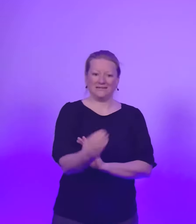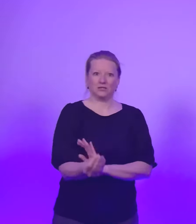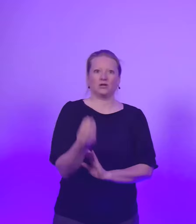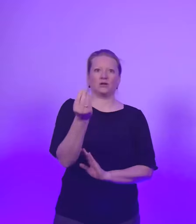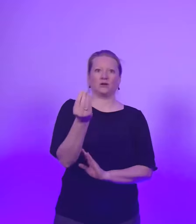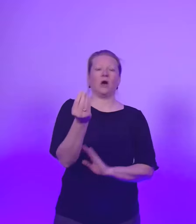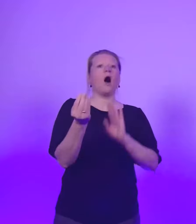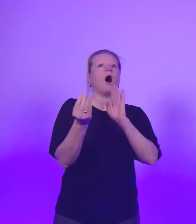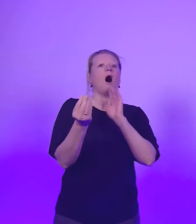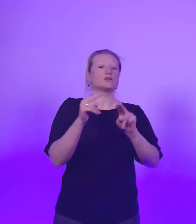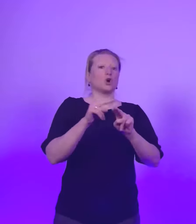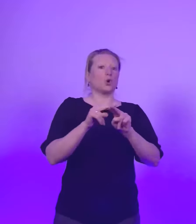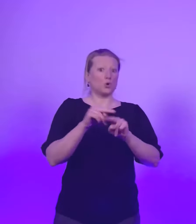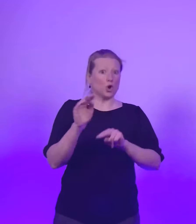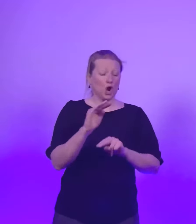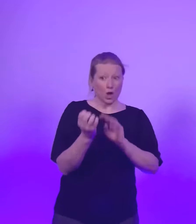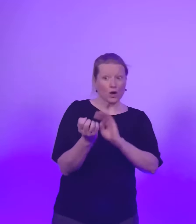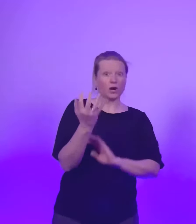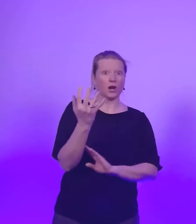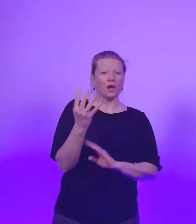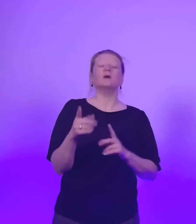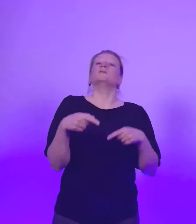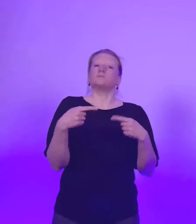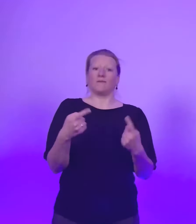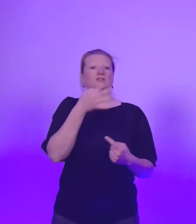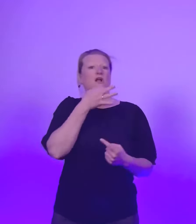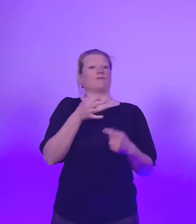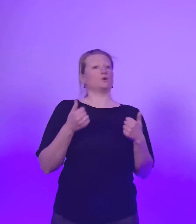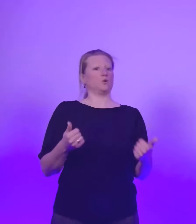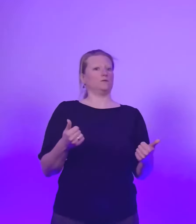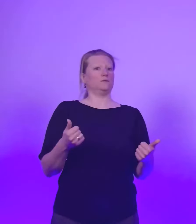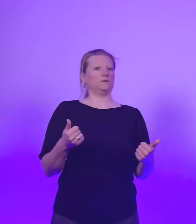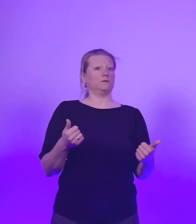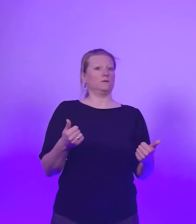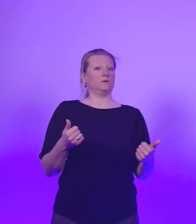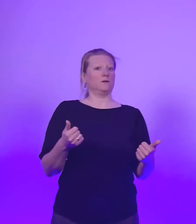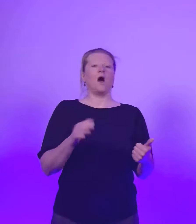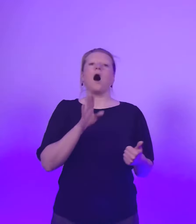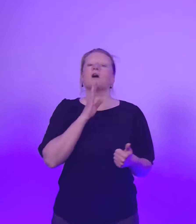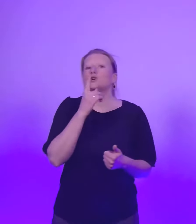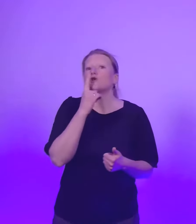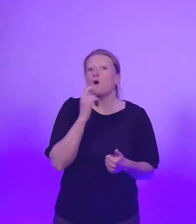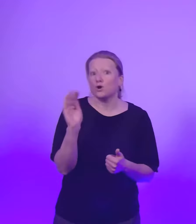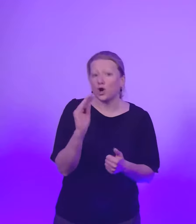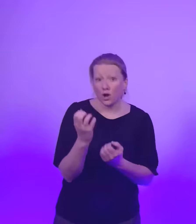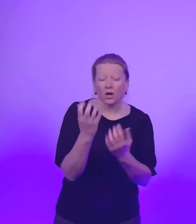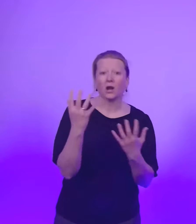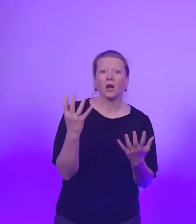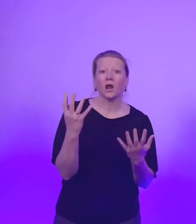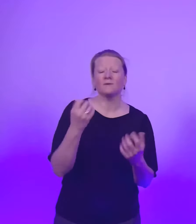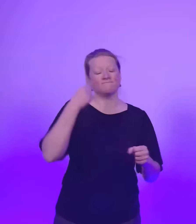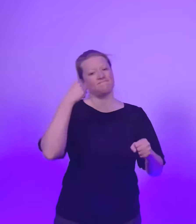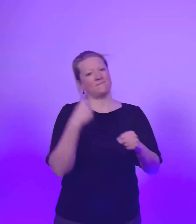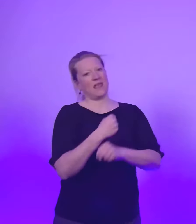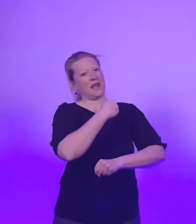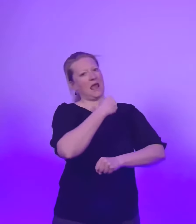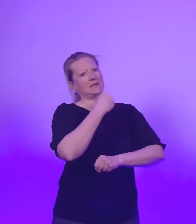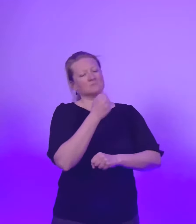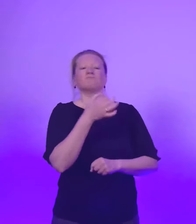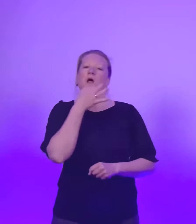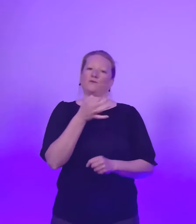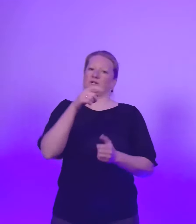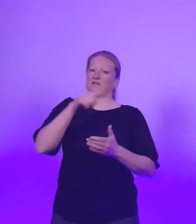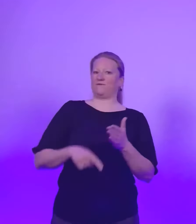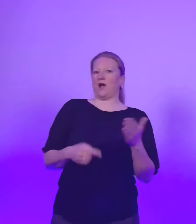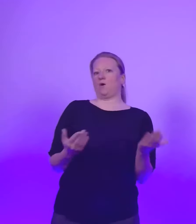er vervolgens een groene kleur, dan heb je het antwoord goed. Oké, groen. Maar verschijnt er een rode kleur, helaas, dan is het antwoord